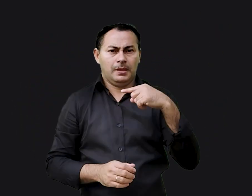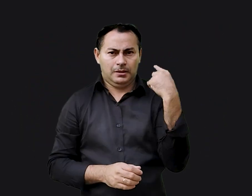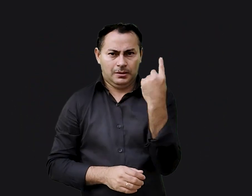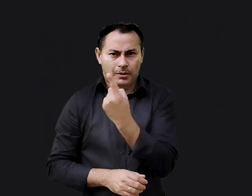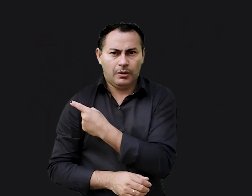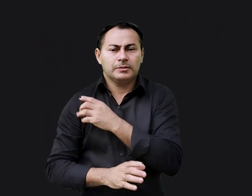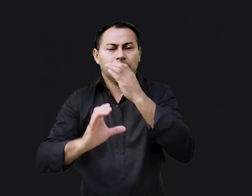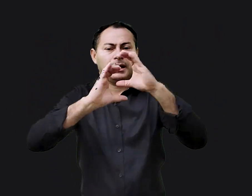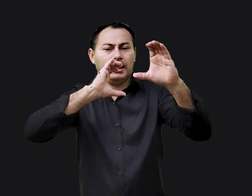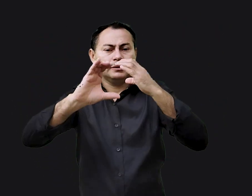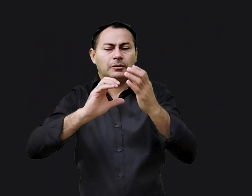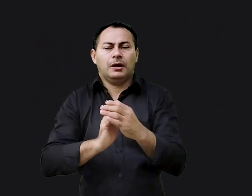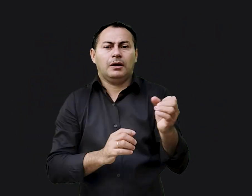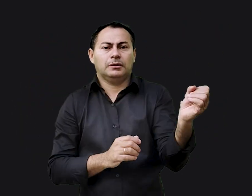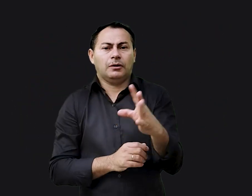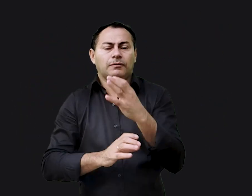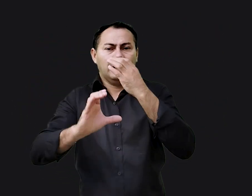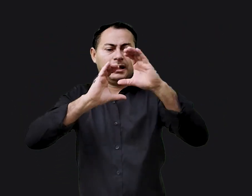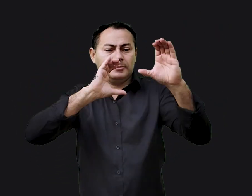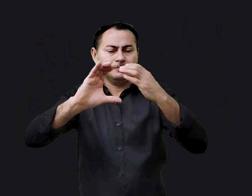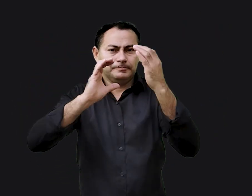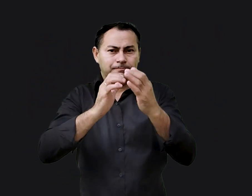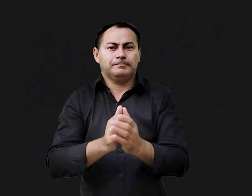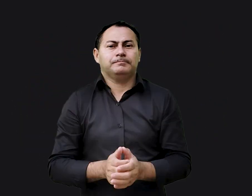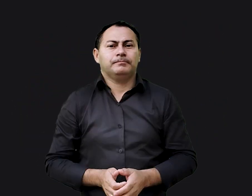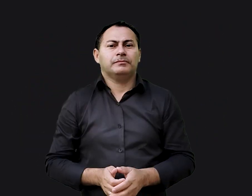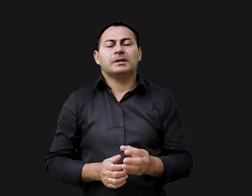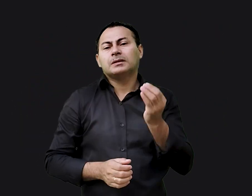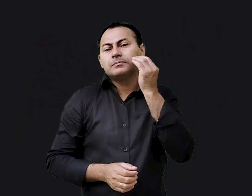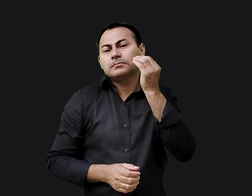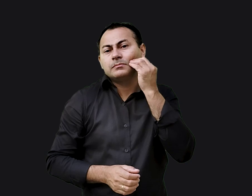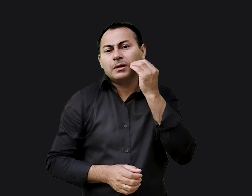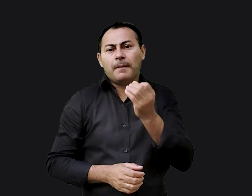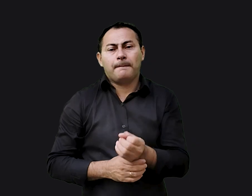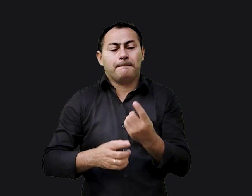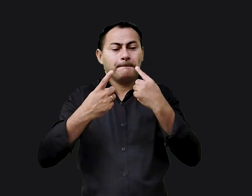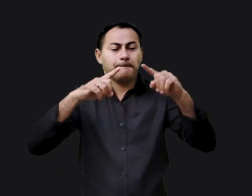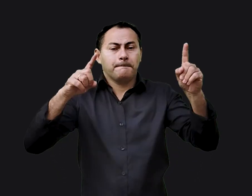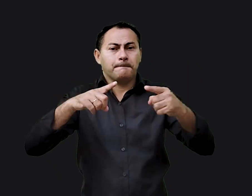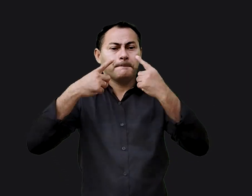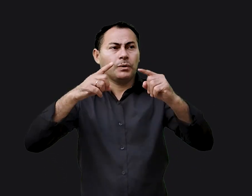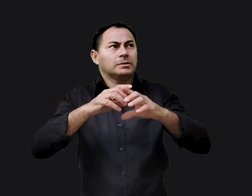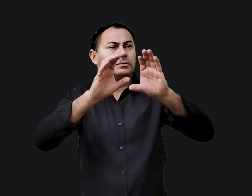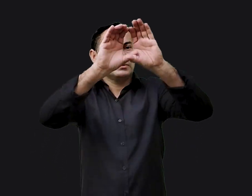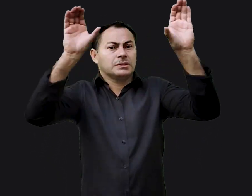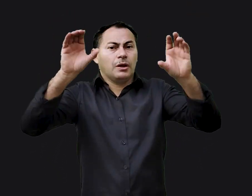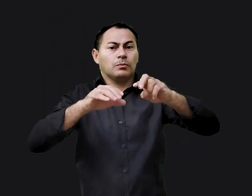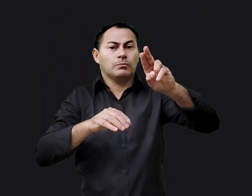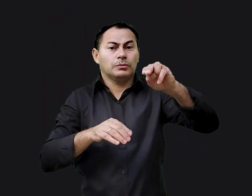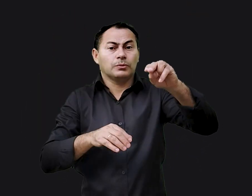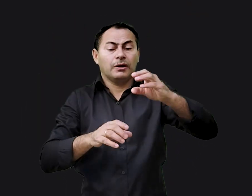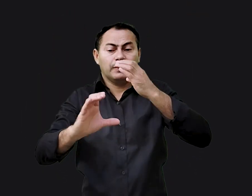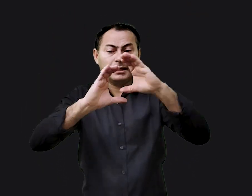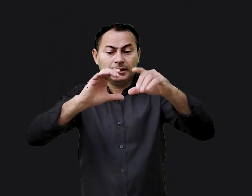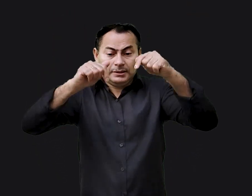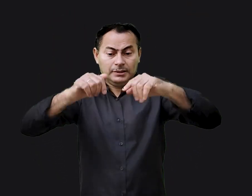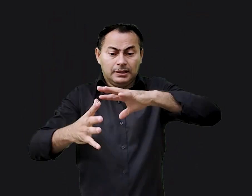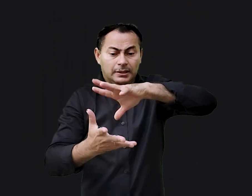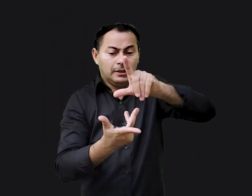céu e que nós cantaremos uma nova canção experimentaremos uma música no céu que nunca foi executada na